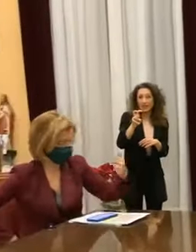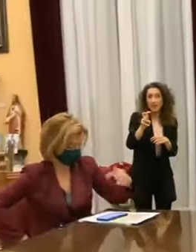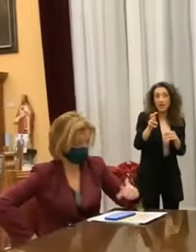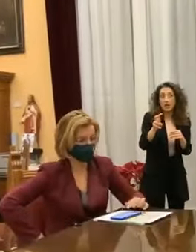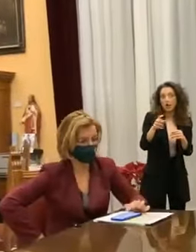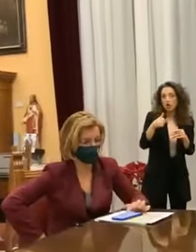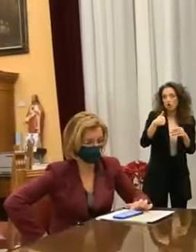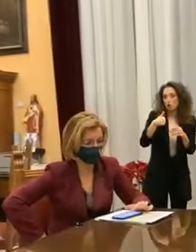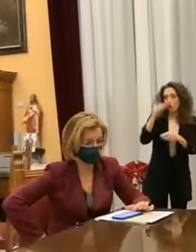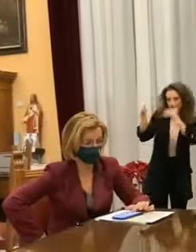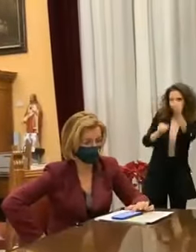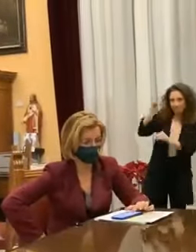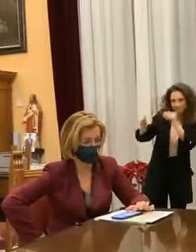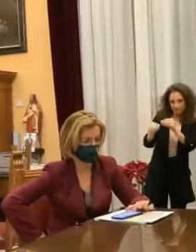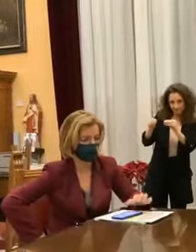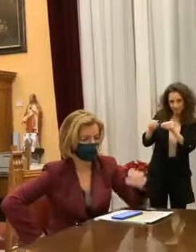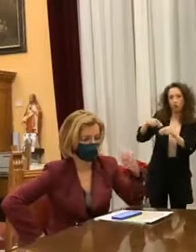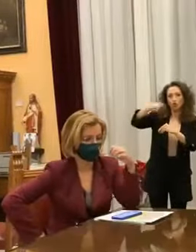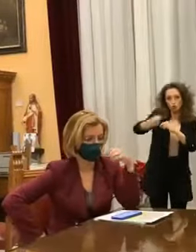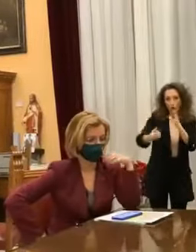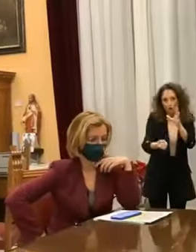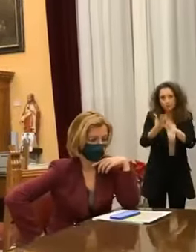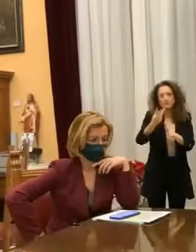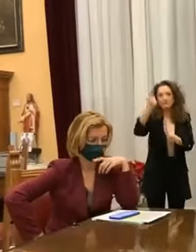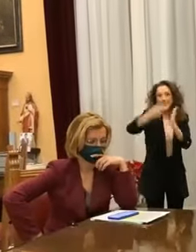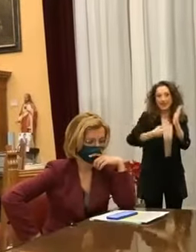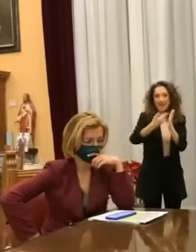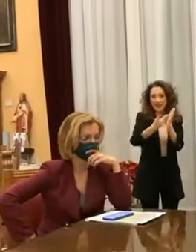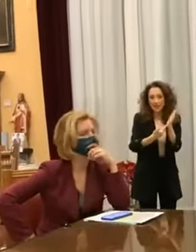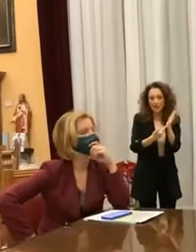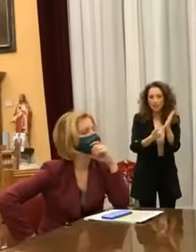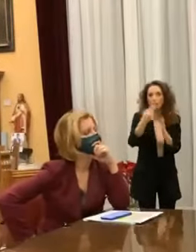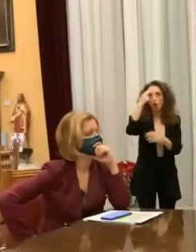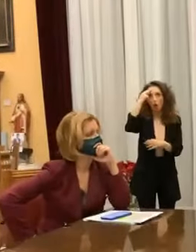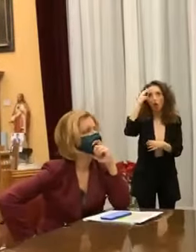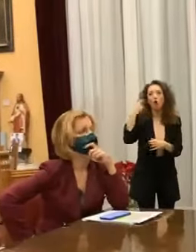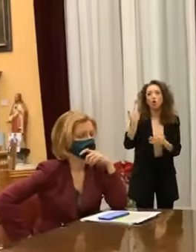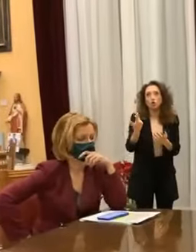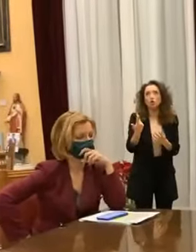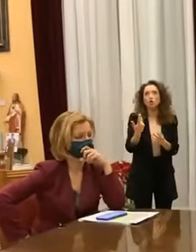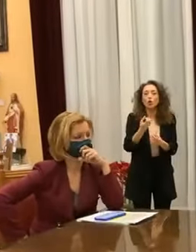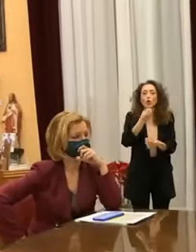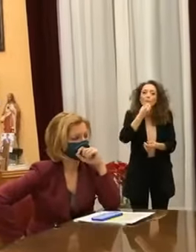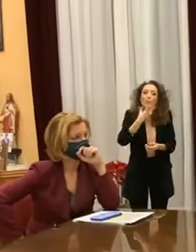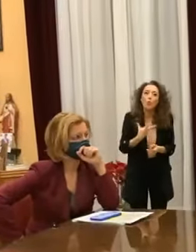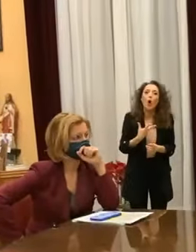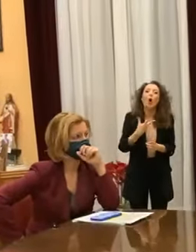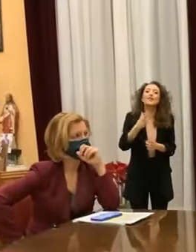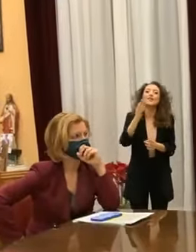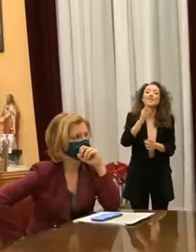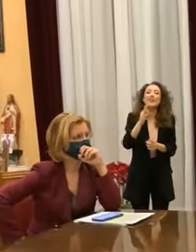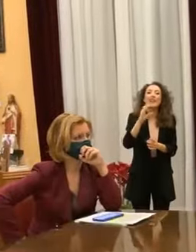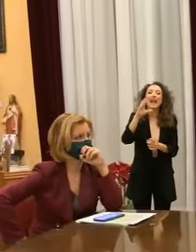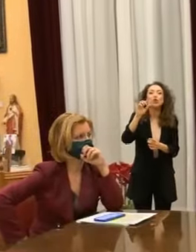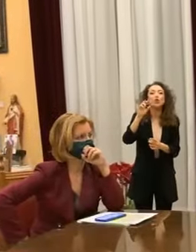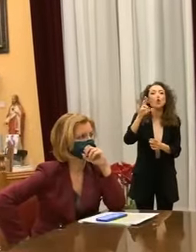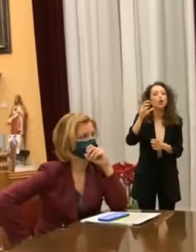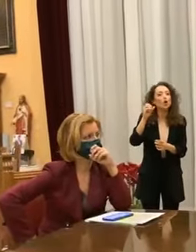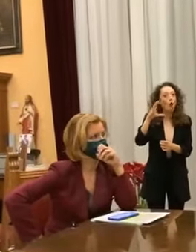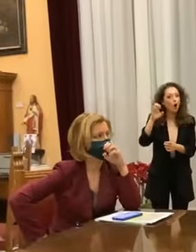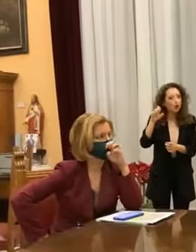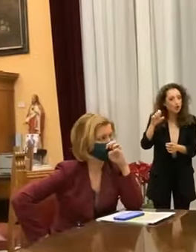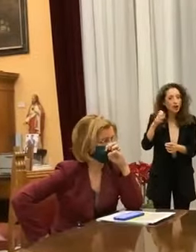nostre Esatto, richieste, si esatto. ricorda ancora il buon Croce, Ferdinando Croce, che abbiamo dato, ha voluto